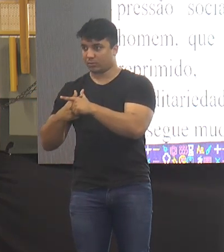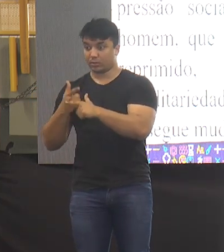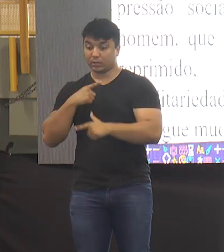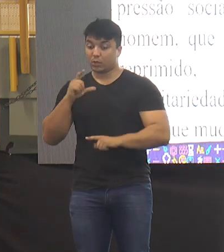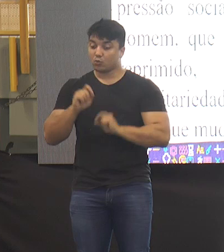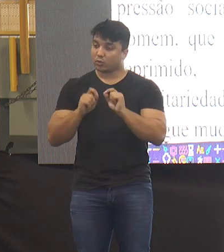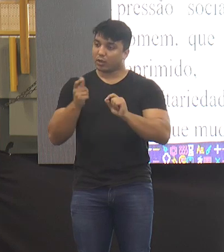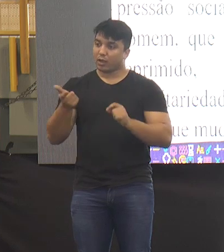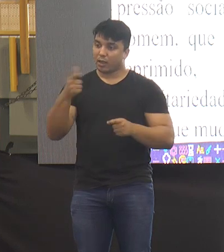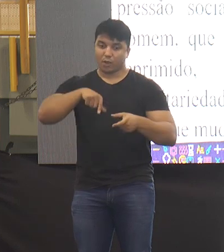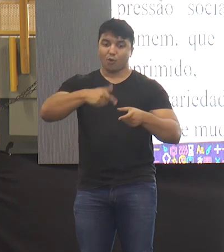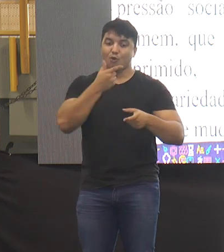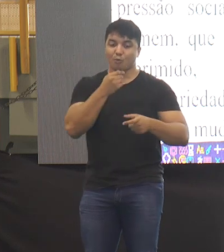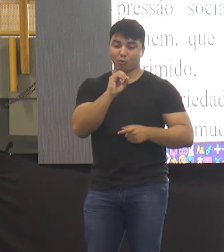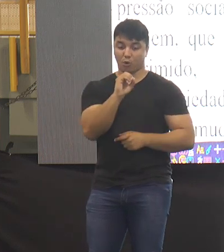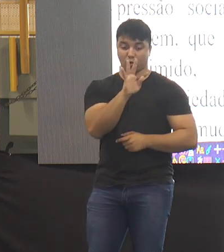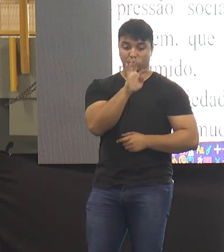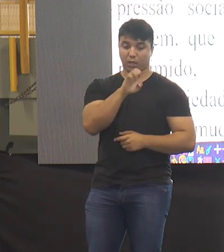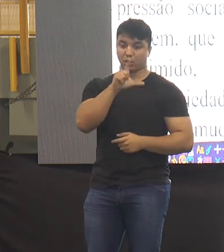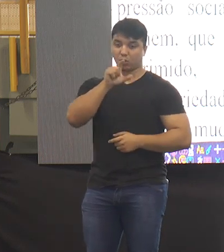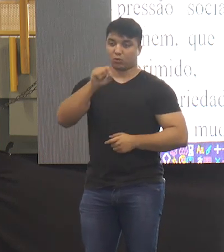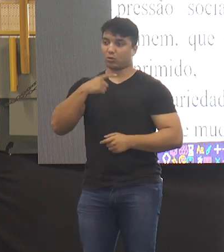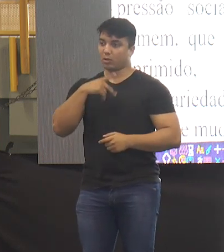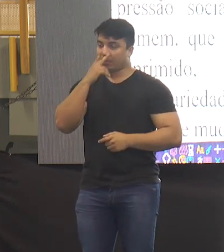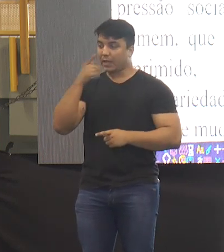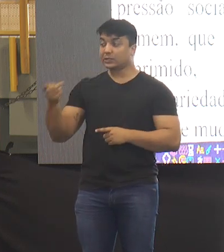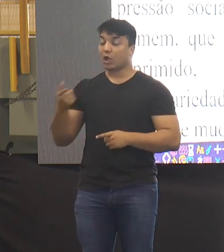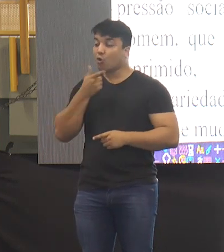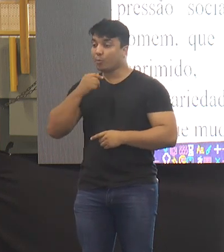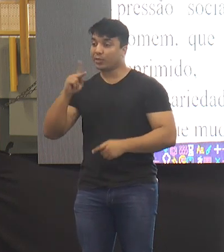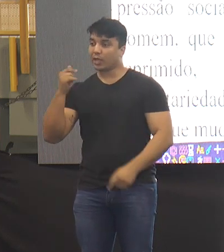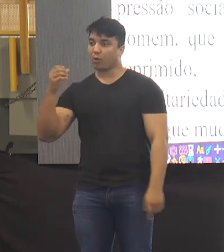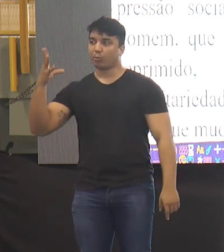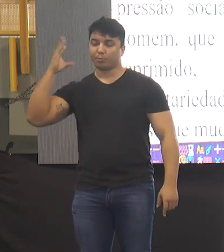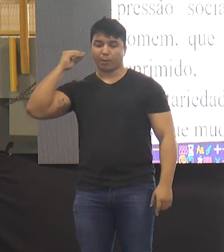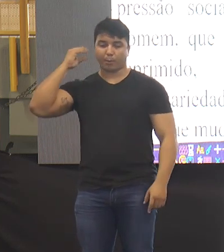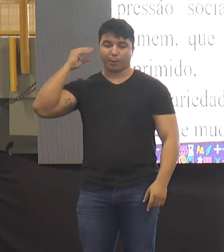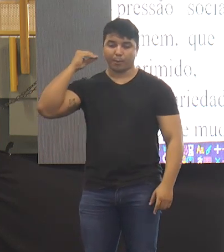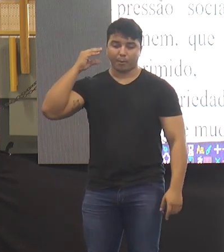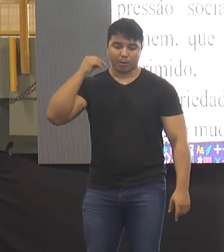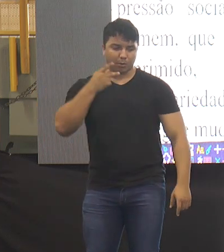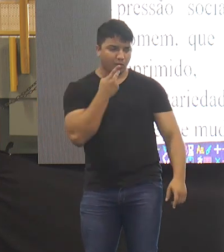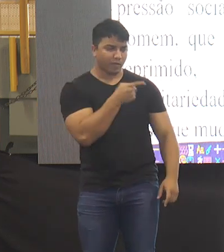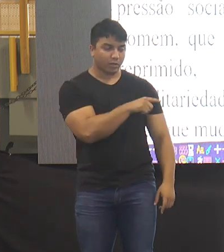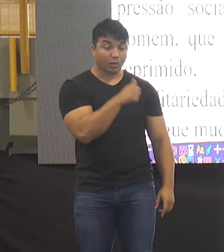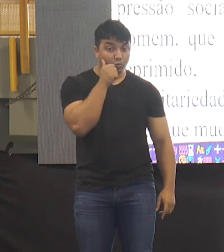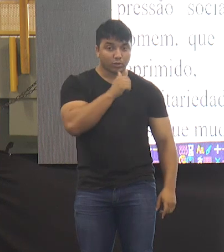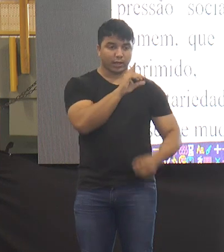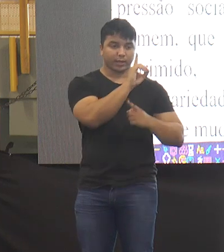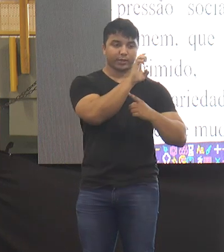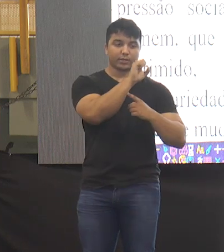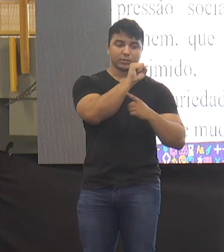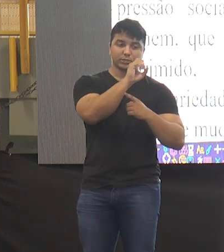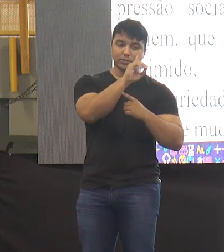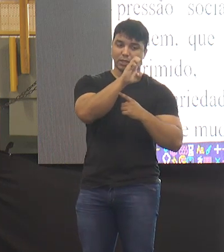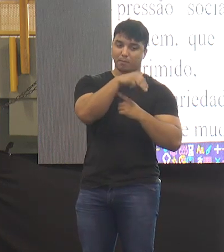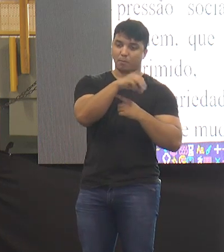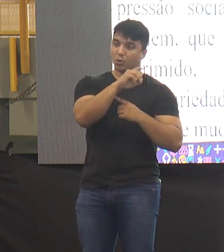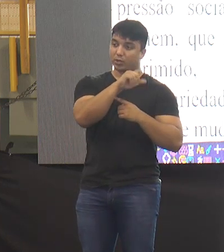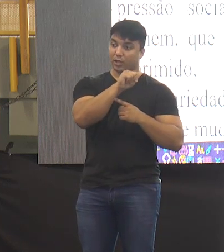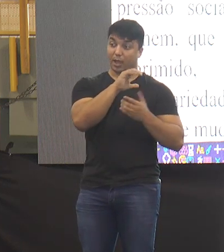do Otelo. Aí ele começa a envenenar o Otelo, sugerindo que a Desdémoda é